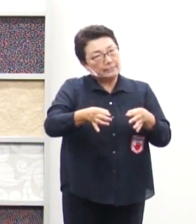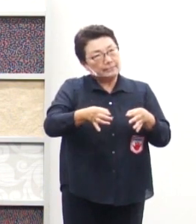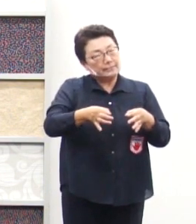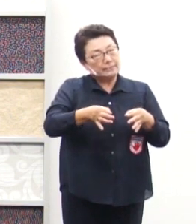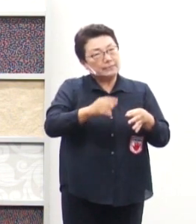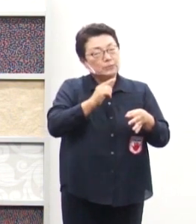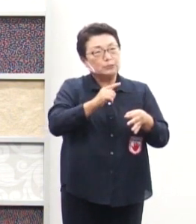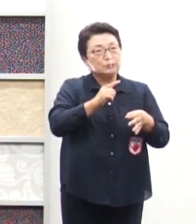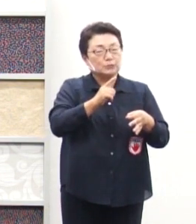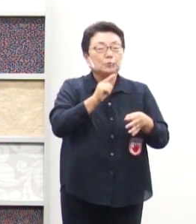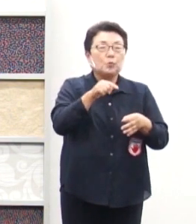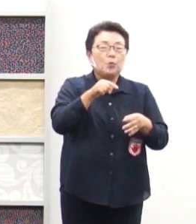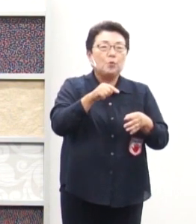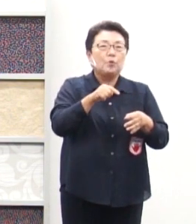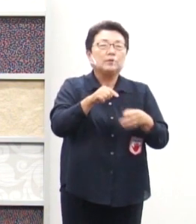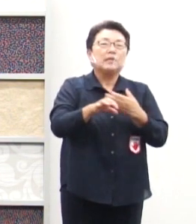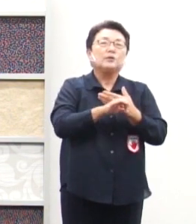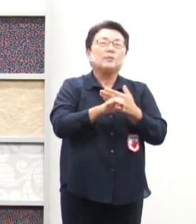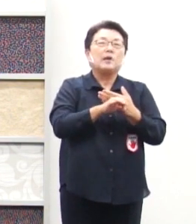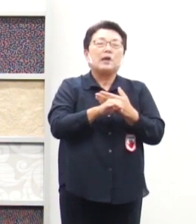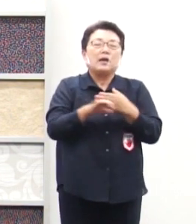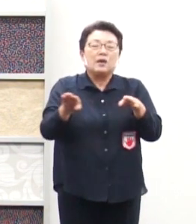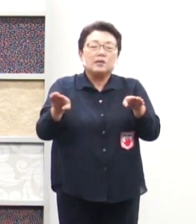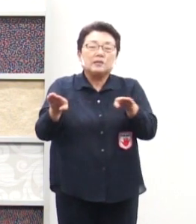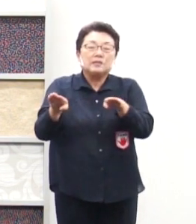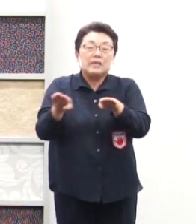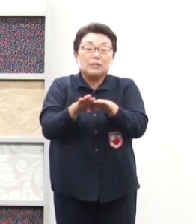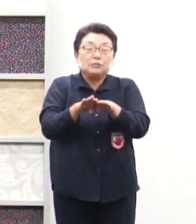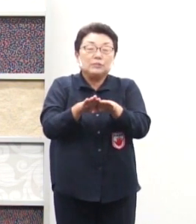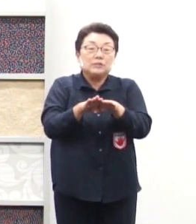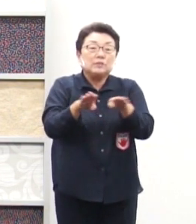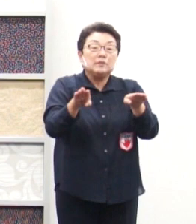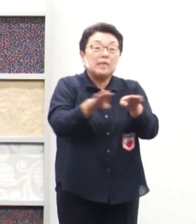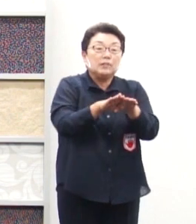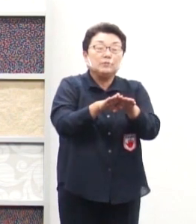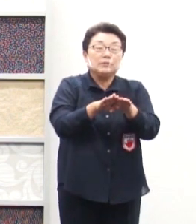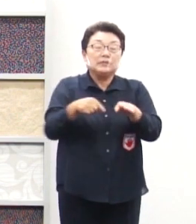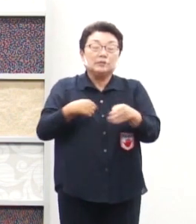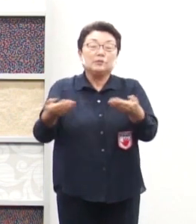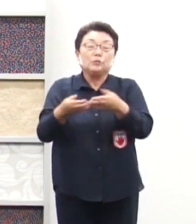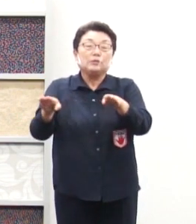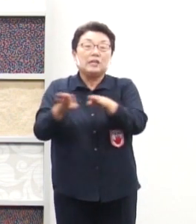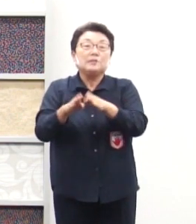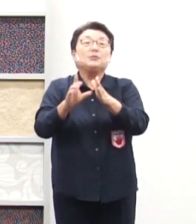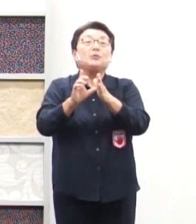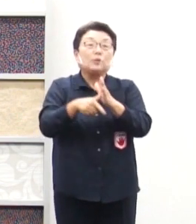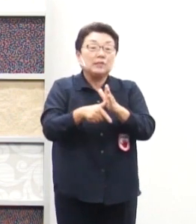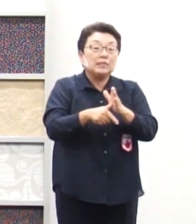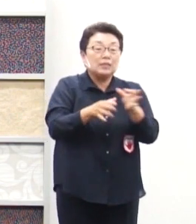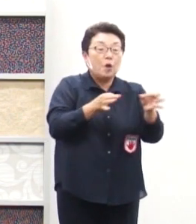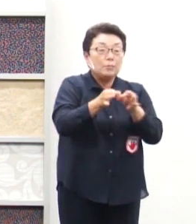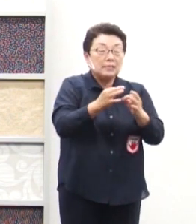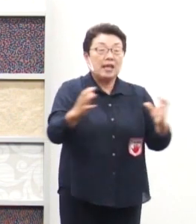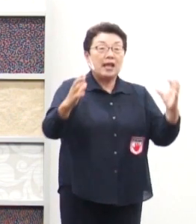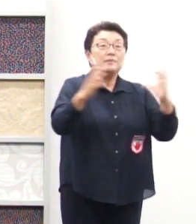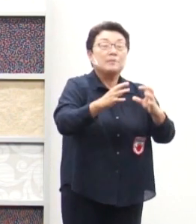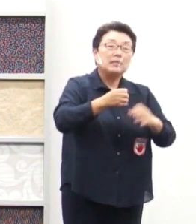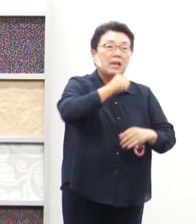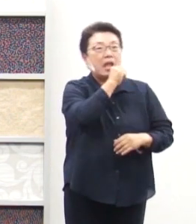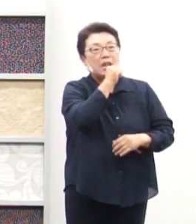はあるんですが、もう休みの日にお店を利用してカラオケをしたそういうグループの中